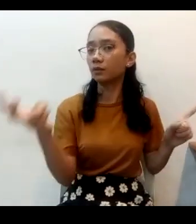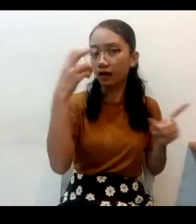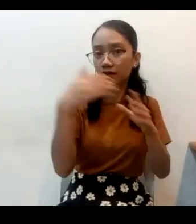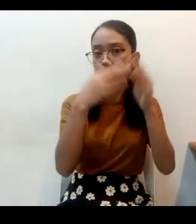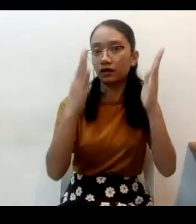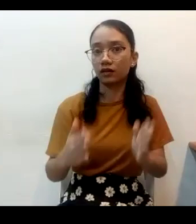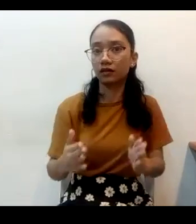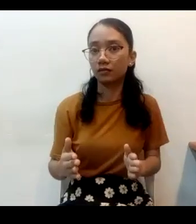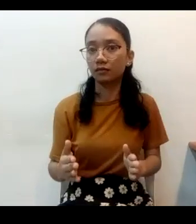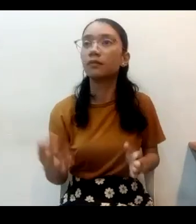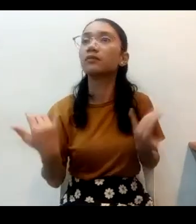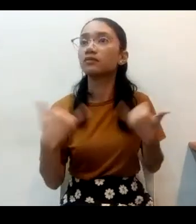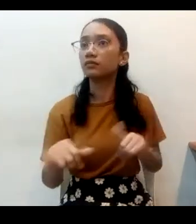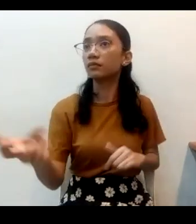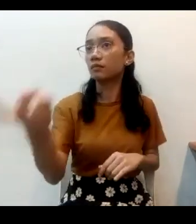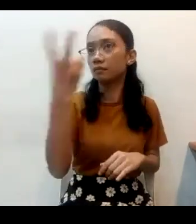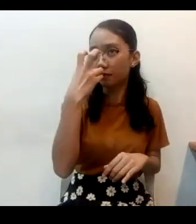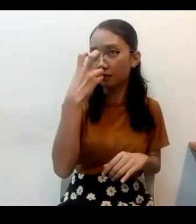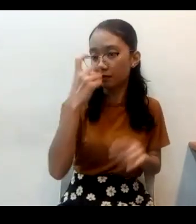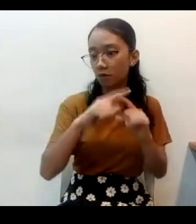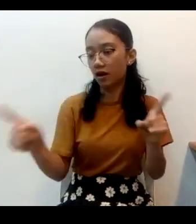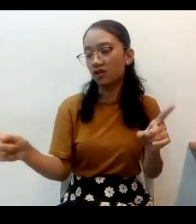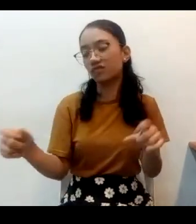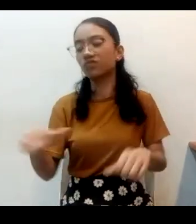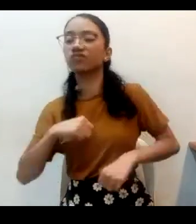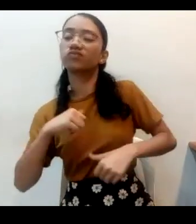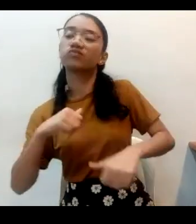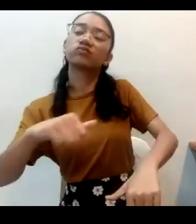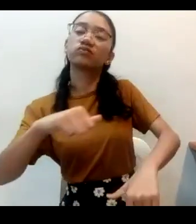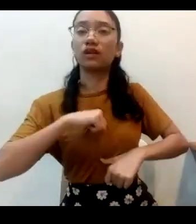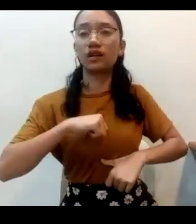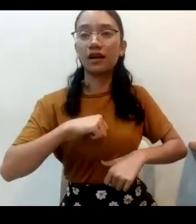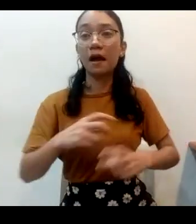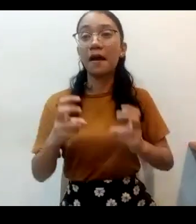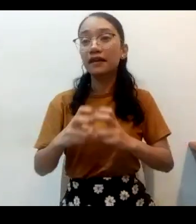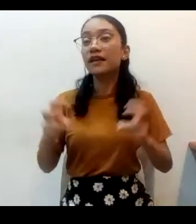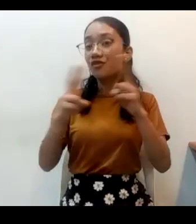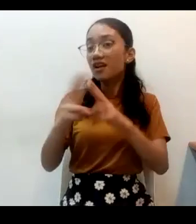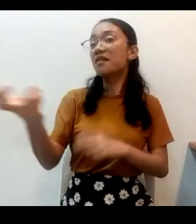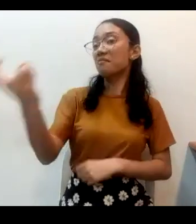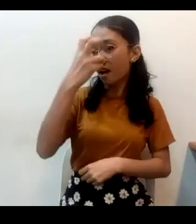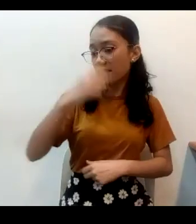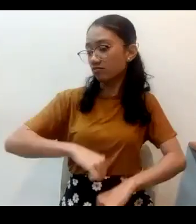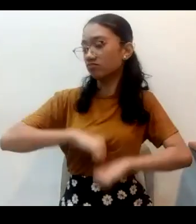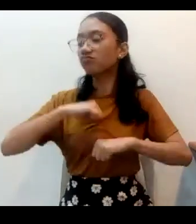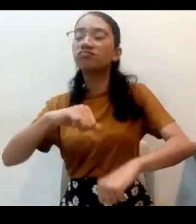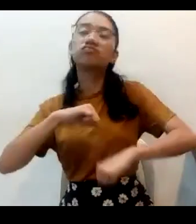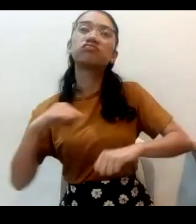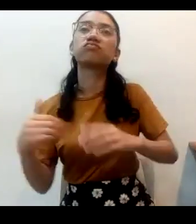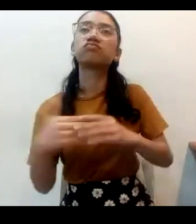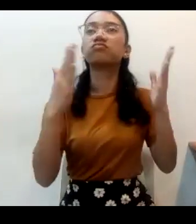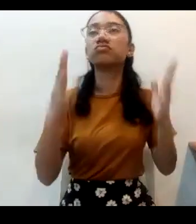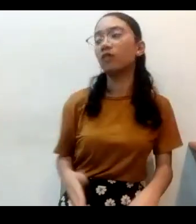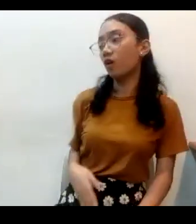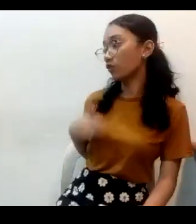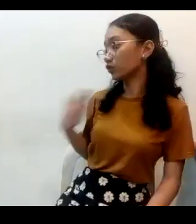even though he's still blind, is very proud. Ngunit yung bulag na taga-akay, kahit patuloy po siyang bulag, siya po yung naging mayabang. How can